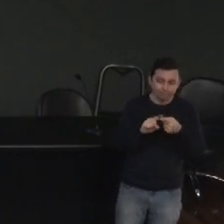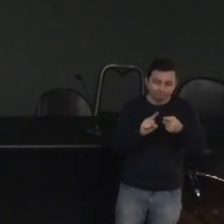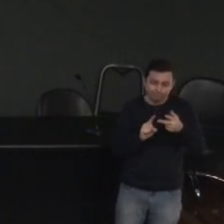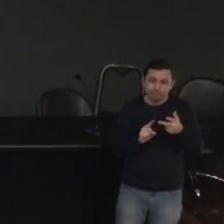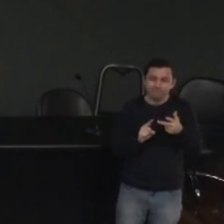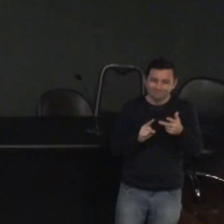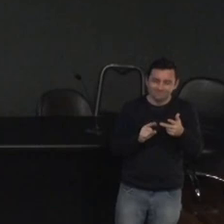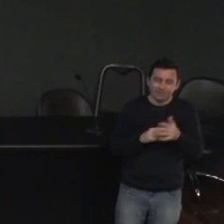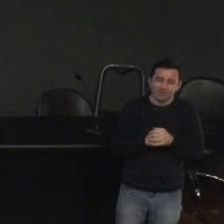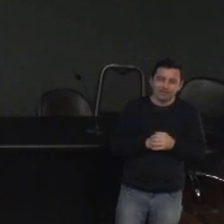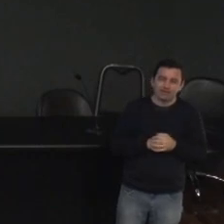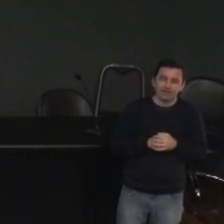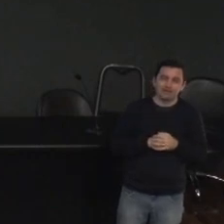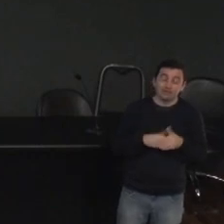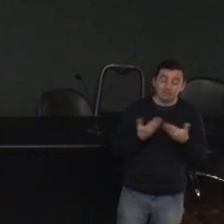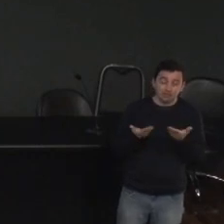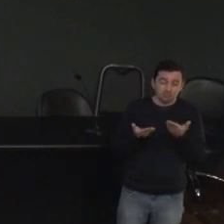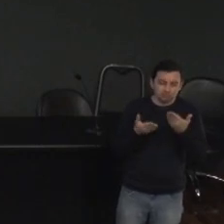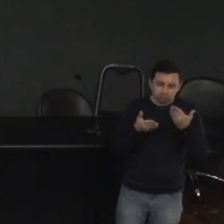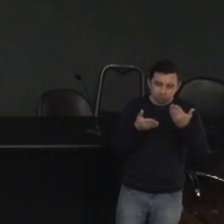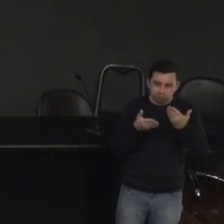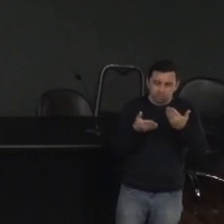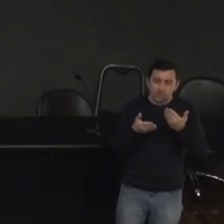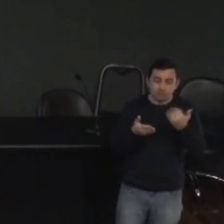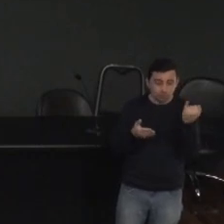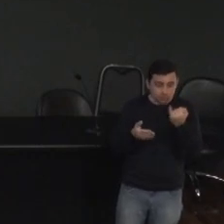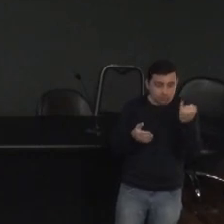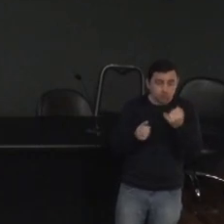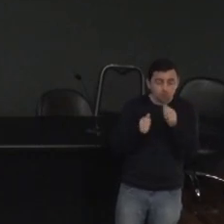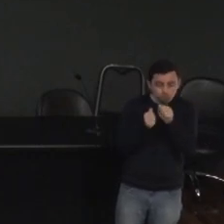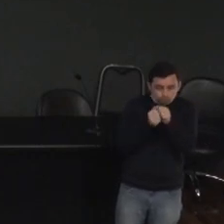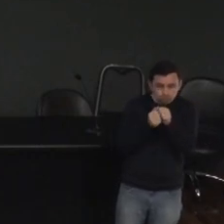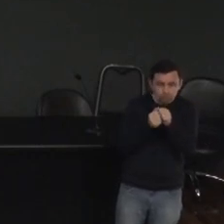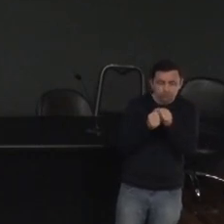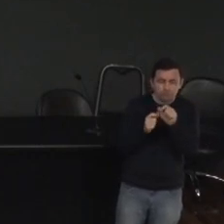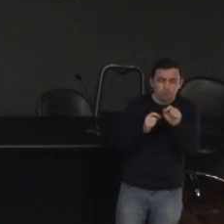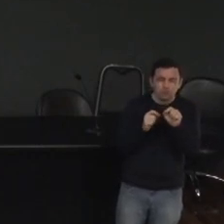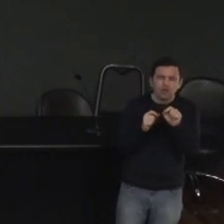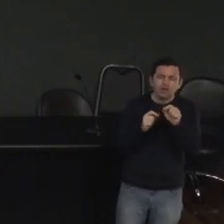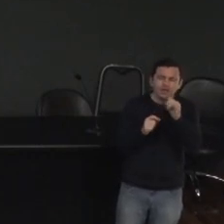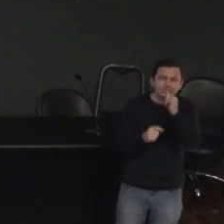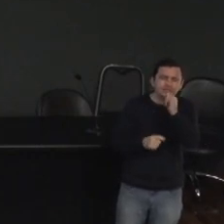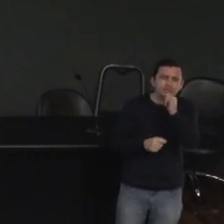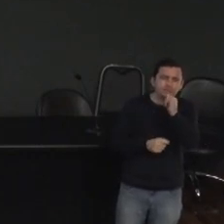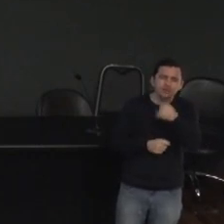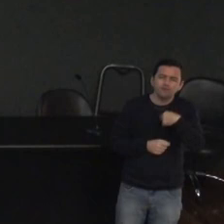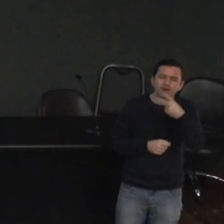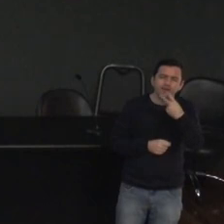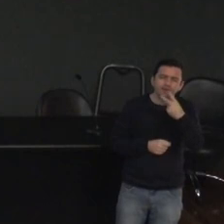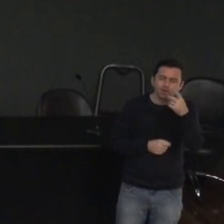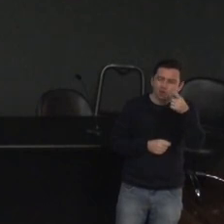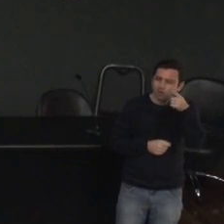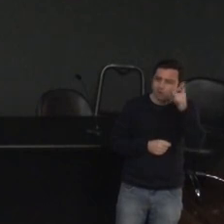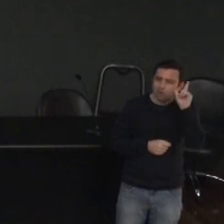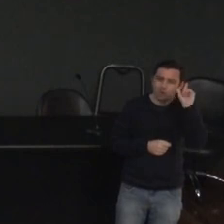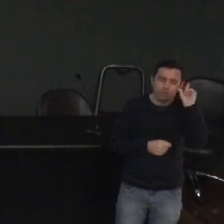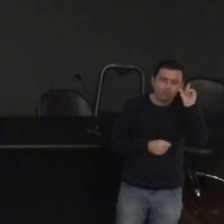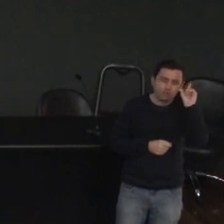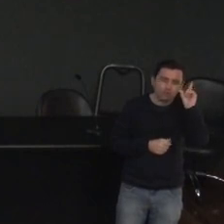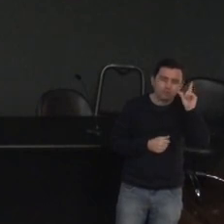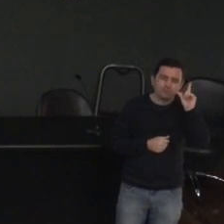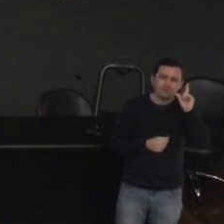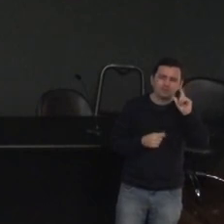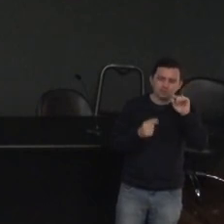aproximação ela é um pouco distante mas ela serve para visualizar bem vocês lembram do exemplo que eu dei ontem lá em relação ao ao